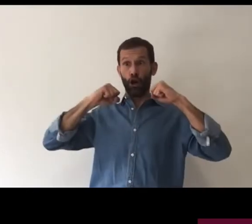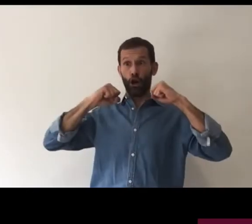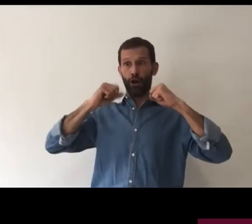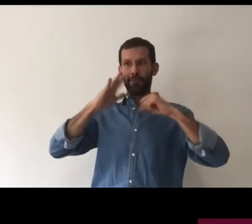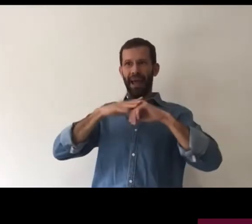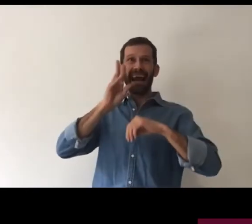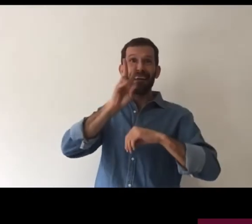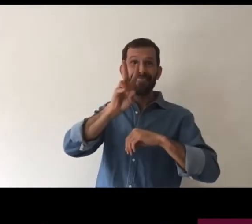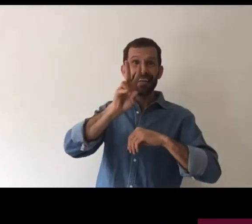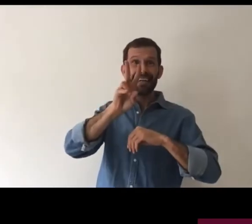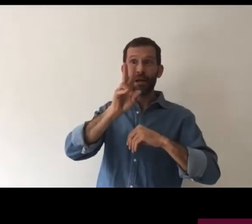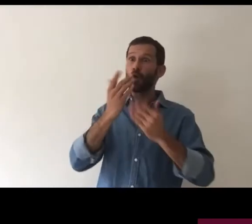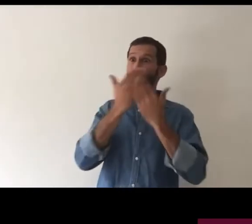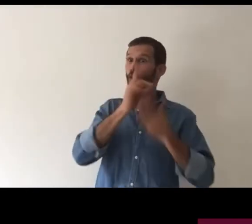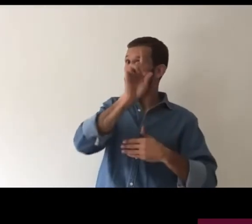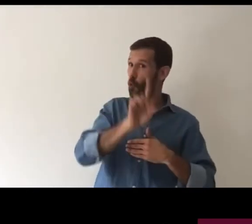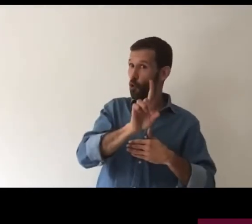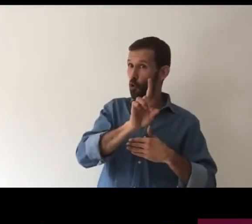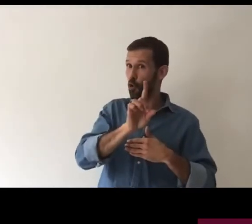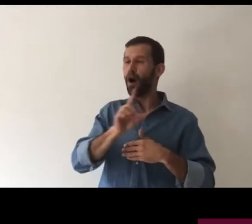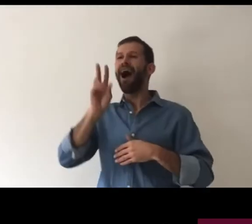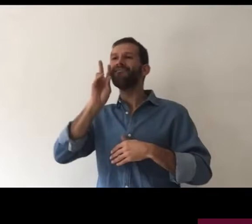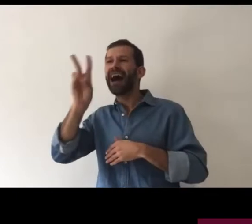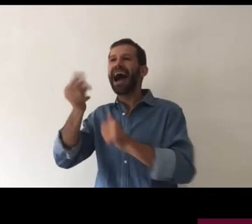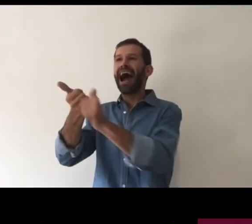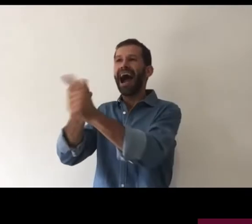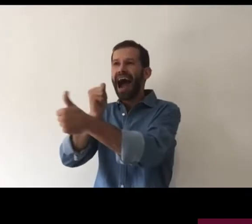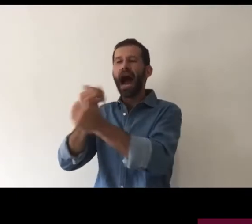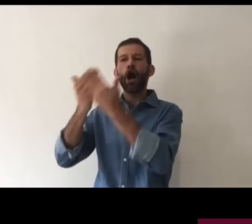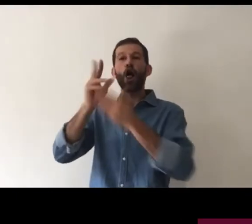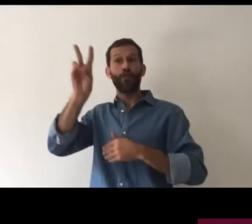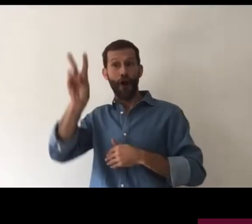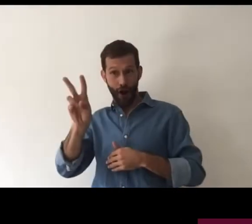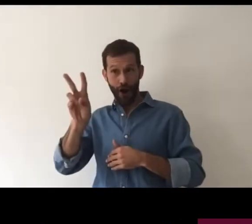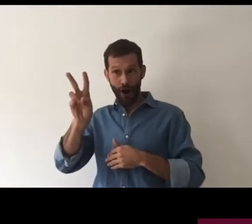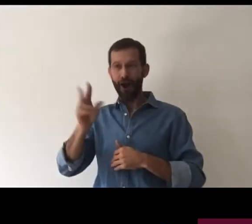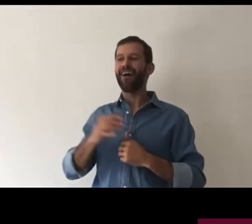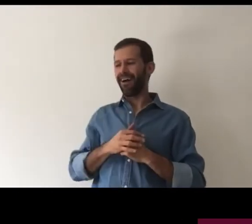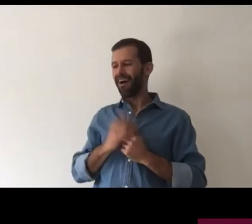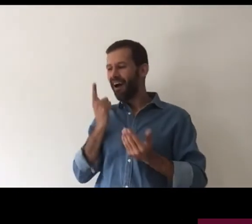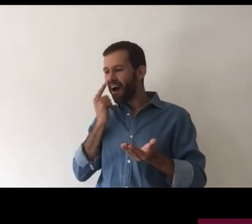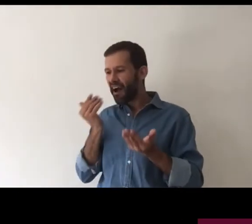Y cuando hablamos del enriquecimiento por actuación, es decir, que tengas que ver, según el estudio 1